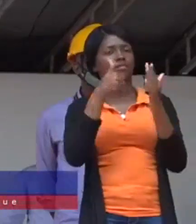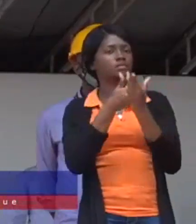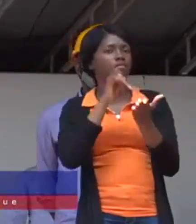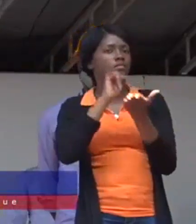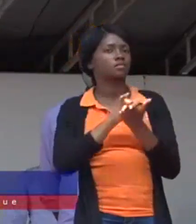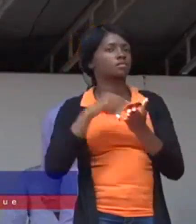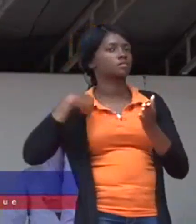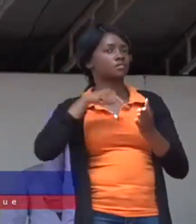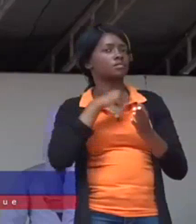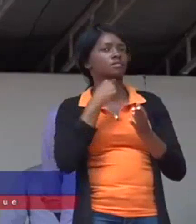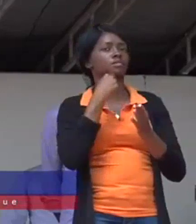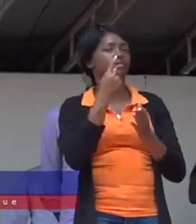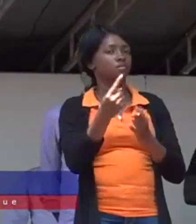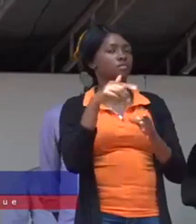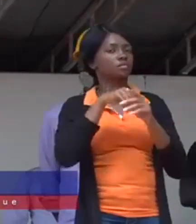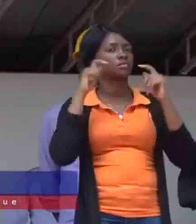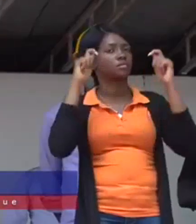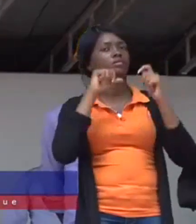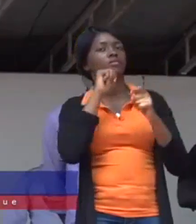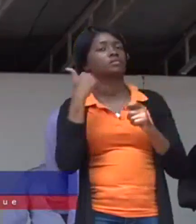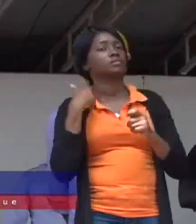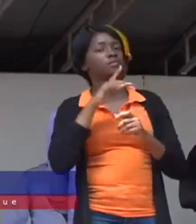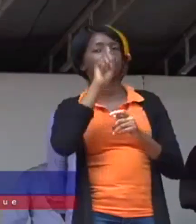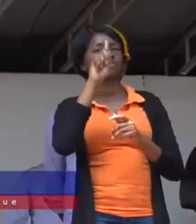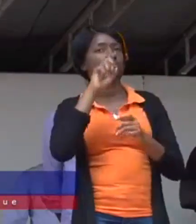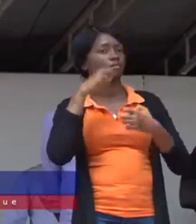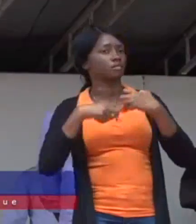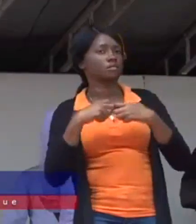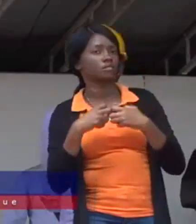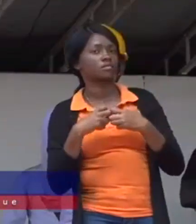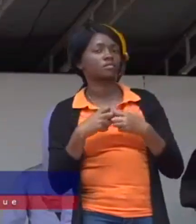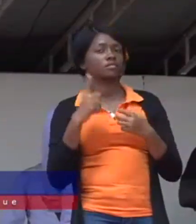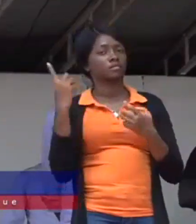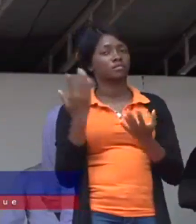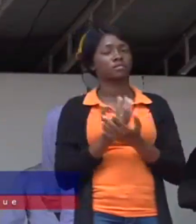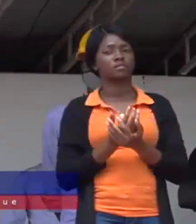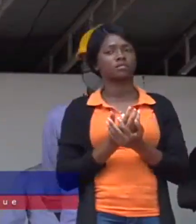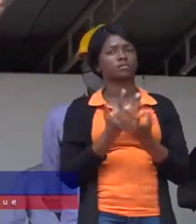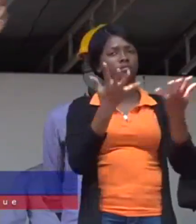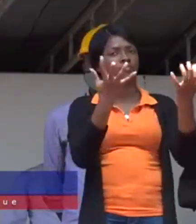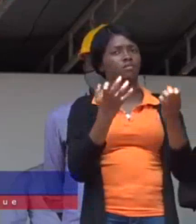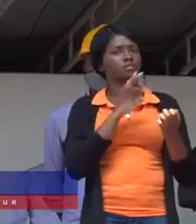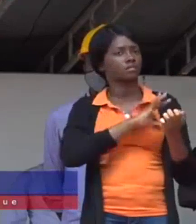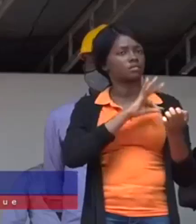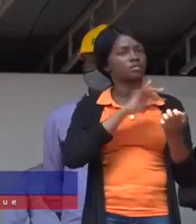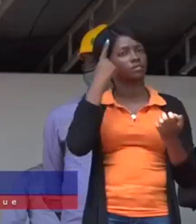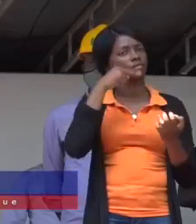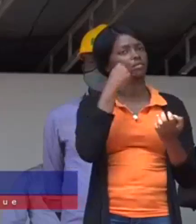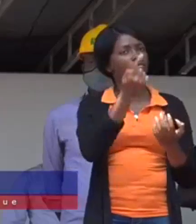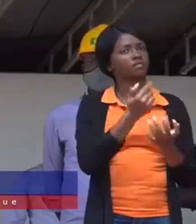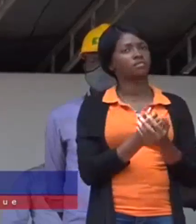dans la campagne là, pas de yon qui pas possible, même j'ai avec lycée d'excellence là, je voulais profiter occasion pour me dire